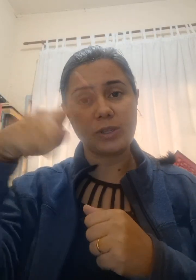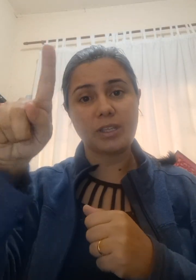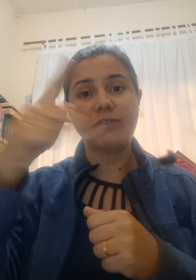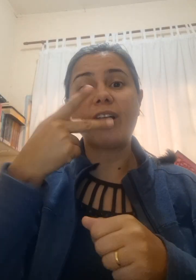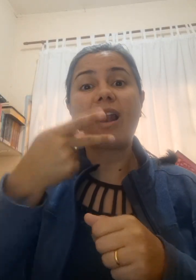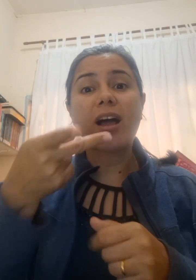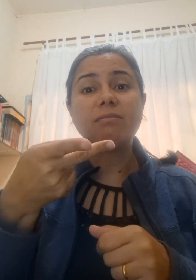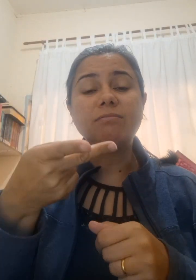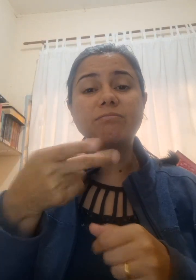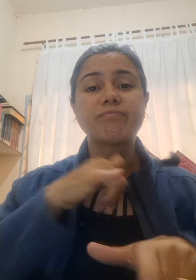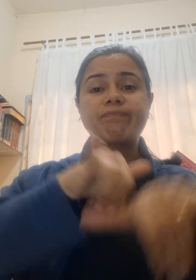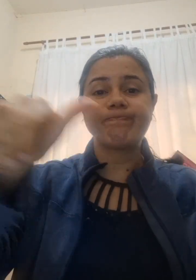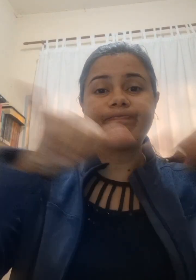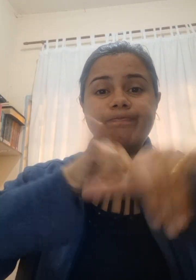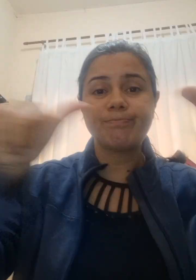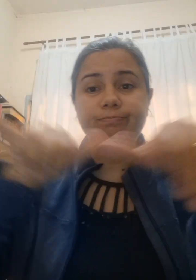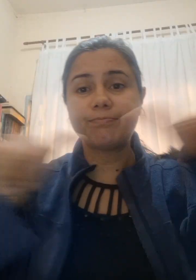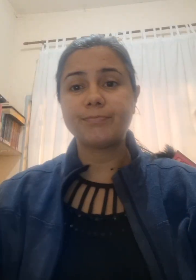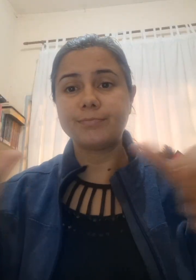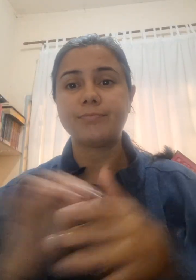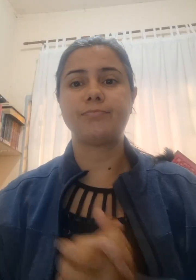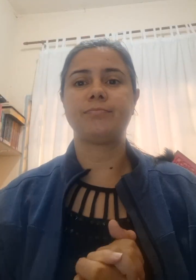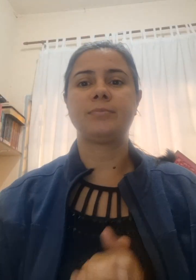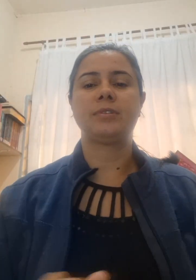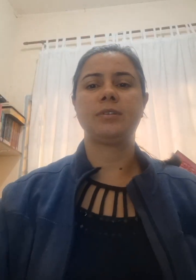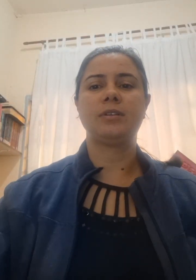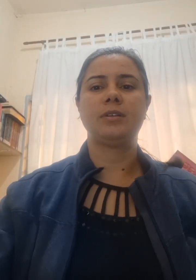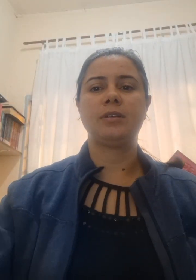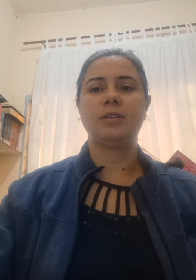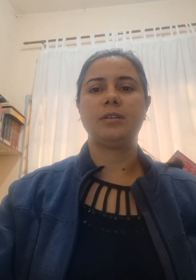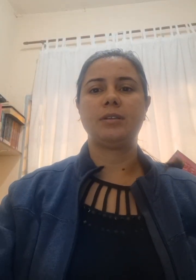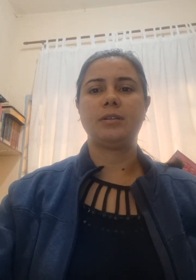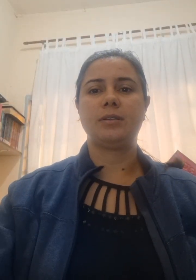Precisa pessoas ir falarem, anunciarem.